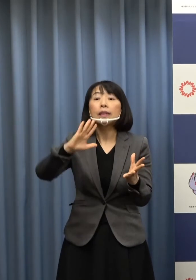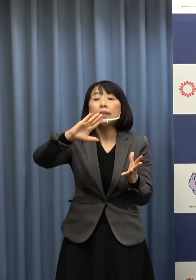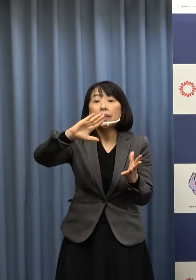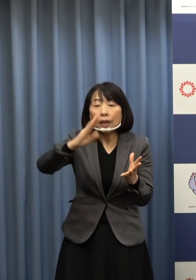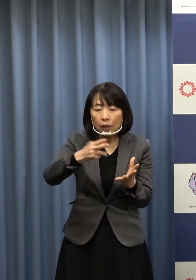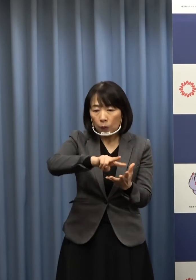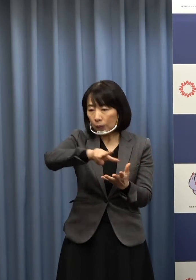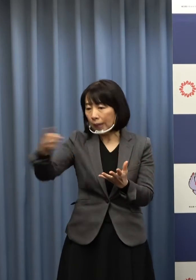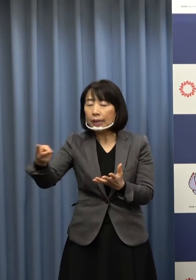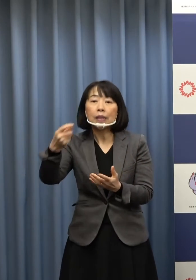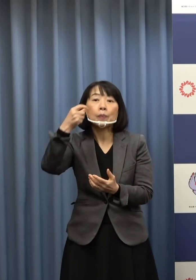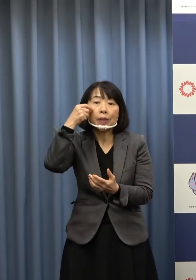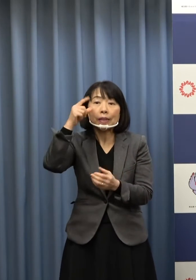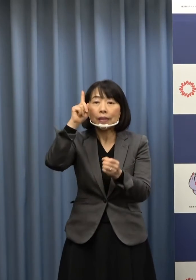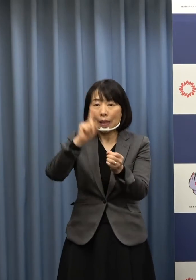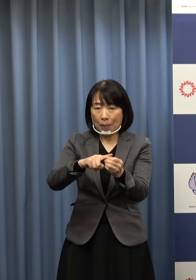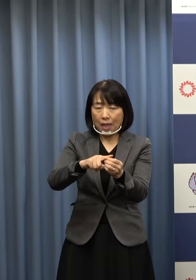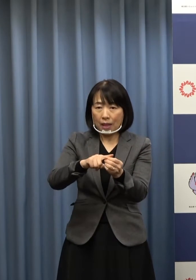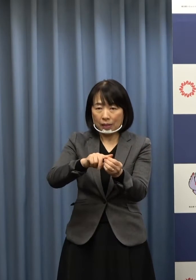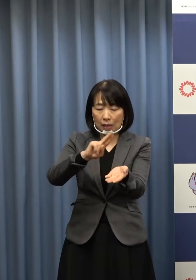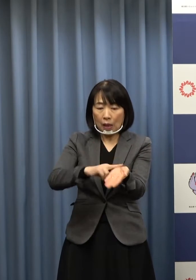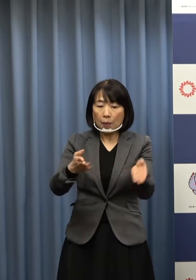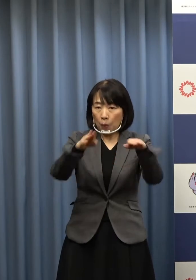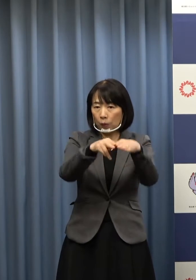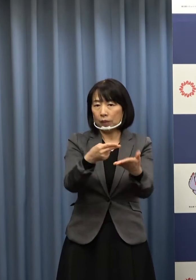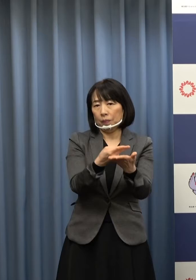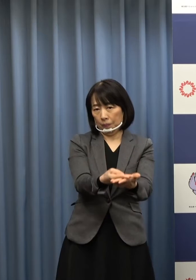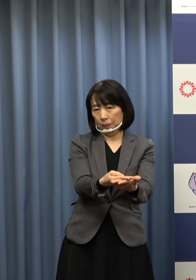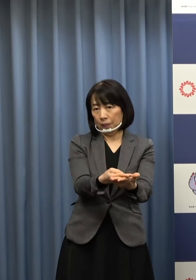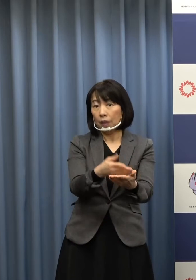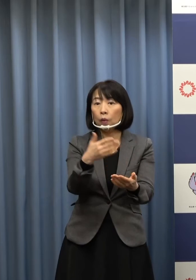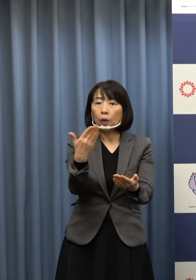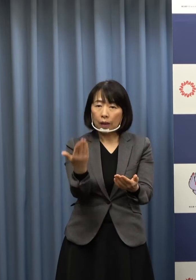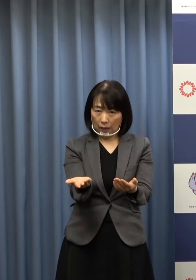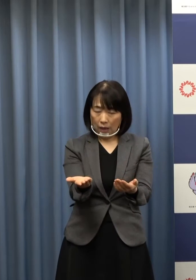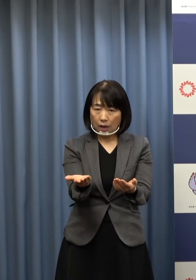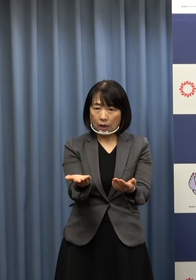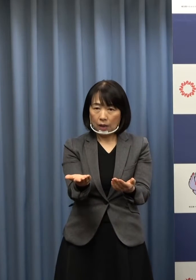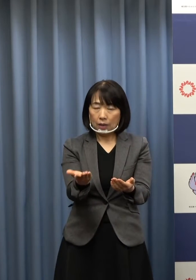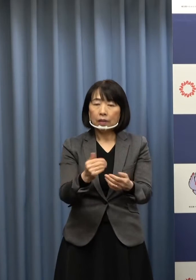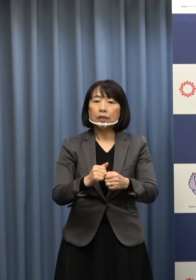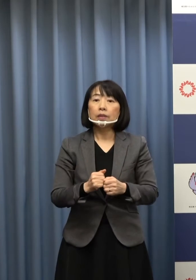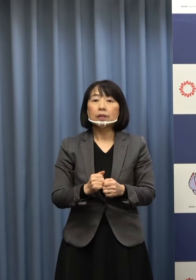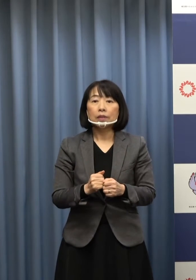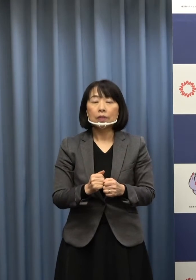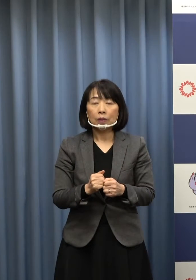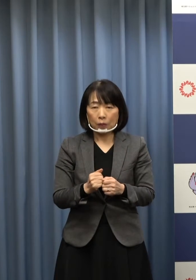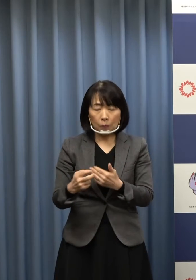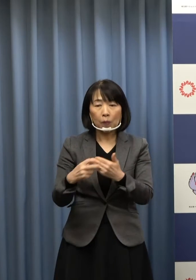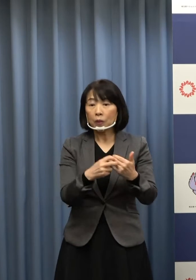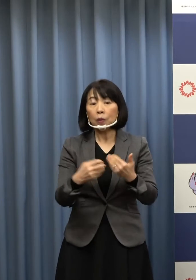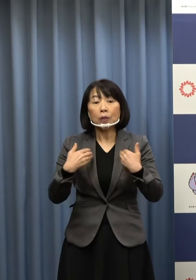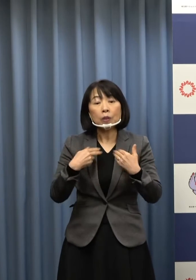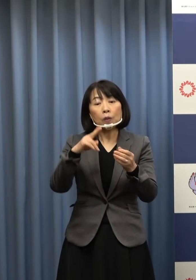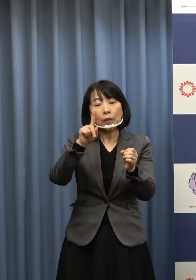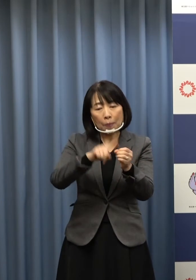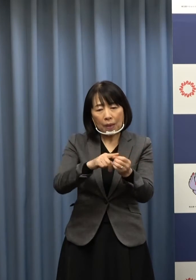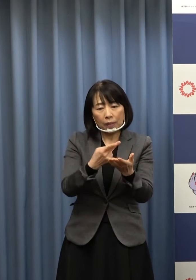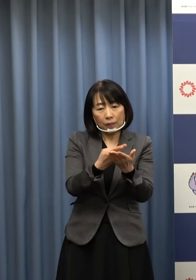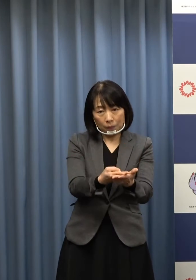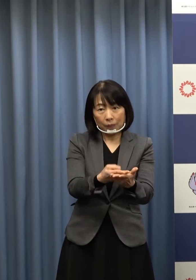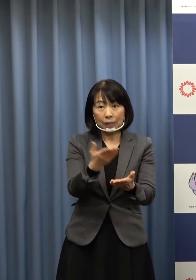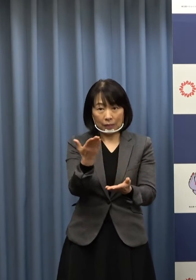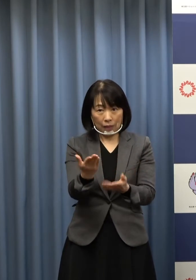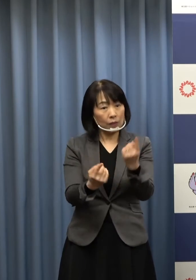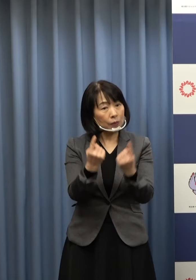できないからそこにとどまっているのか、まだその病状が改善していないっていう治療が必要ということでとどまっているのか、どちらにその